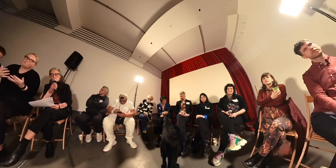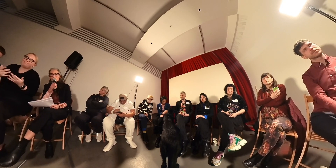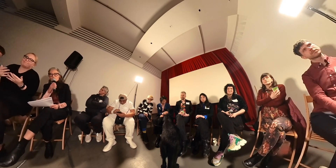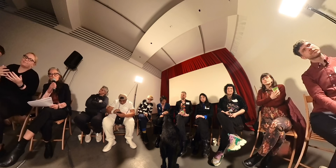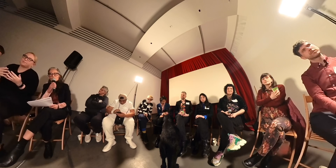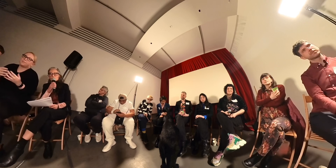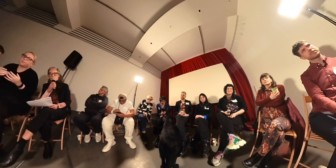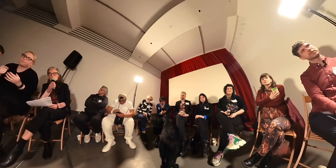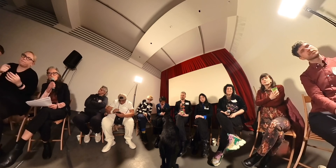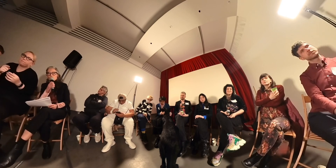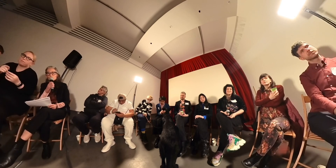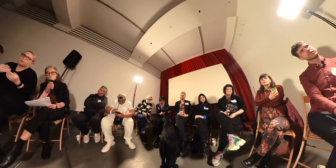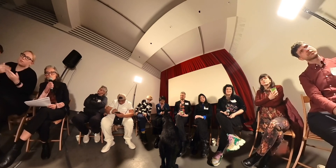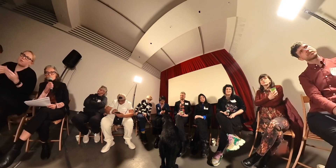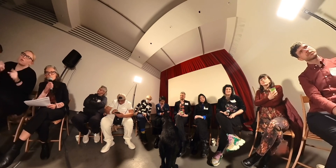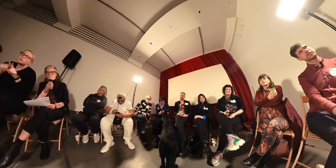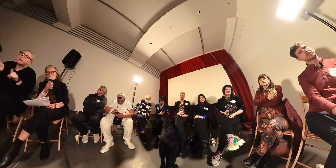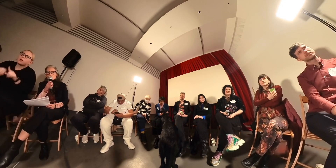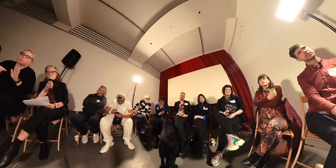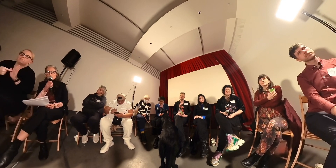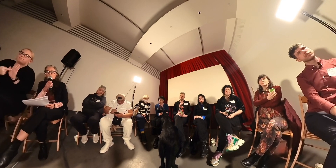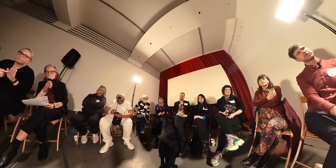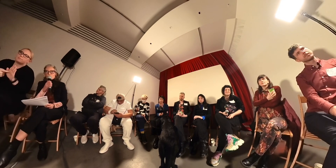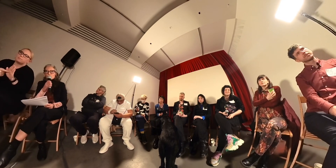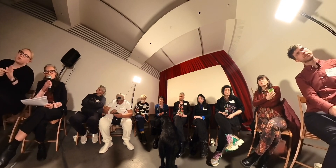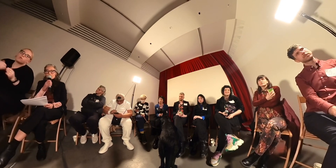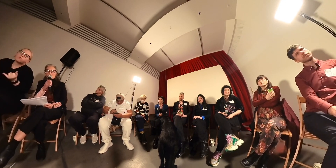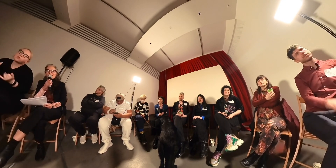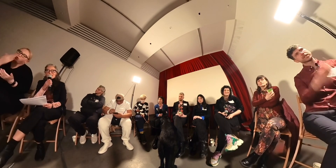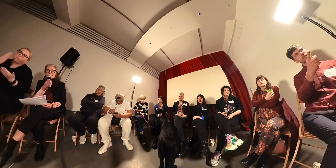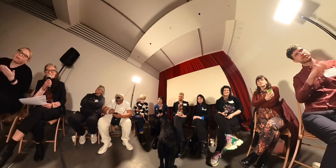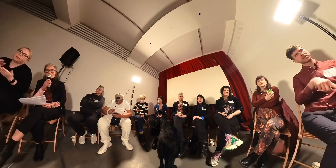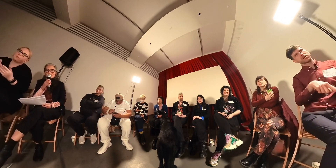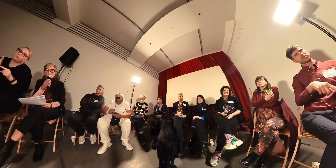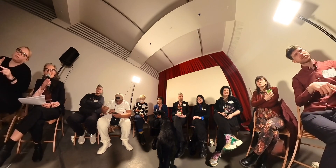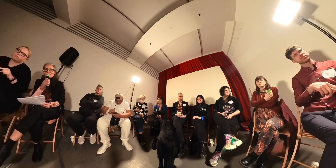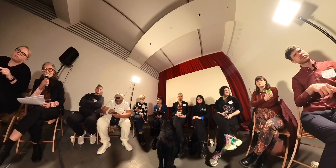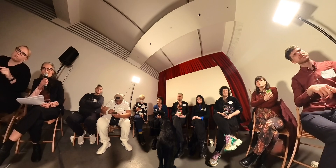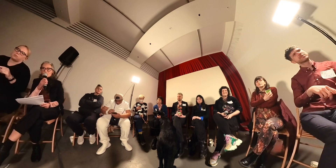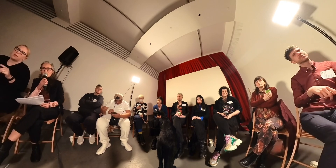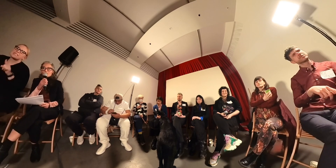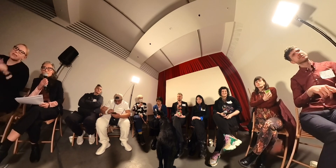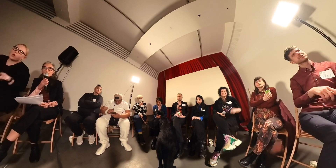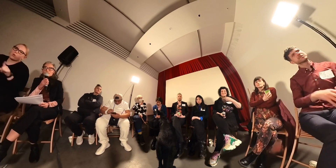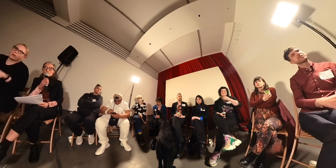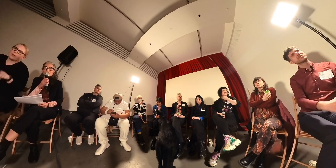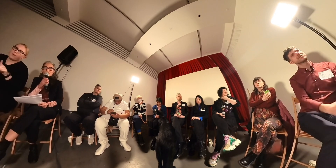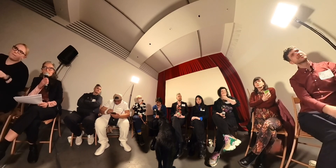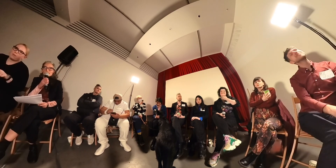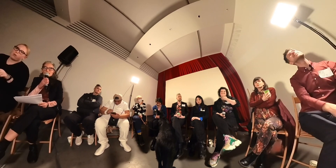podívali jako zase na ty stereotypy, co jsou v romském prostředí rozšířený, který jsou